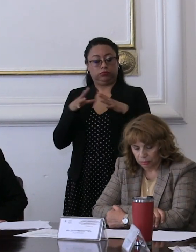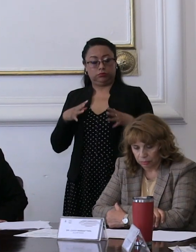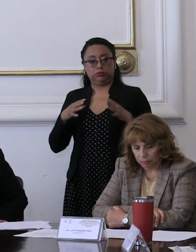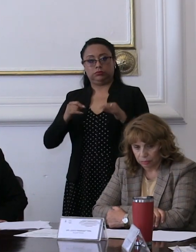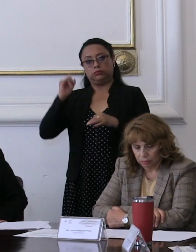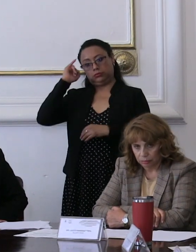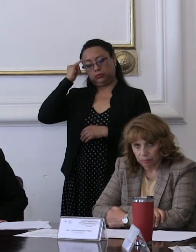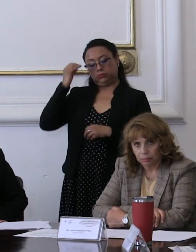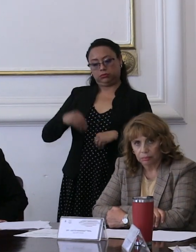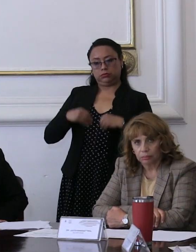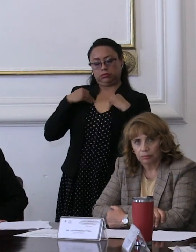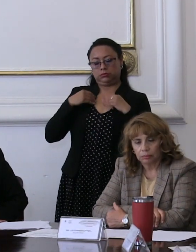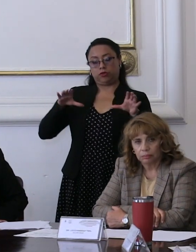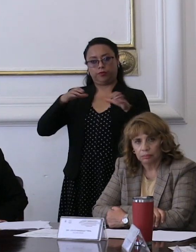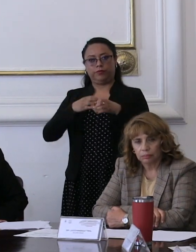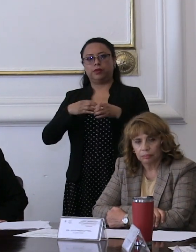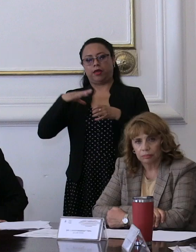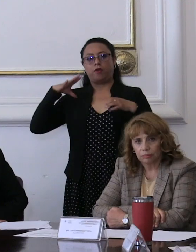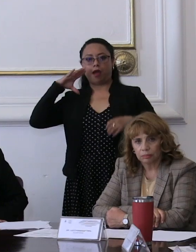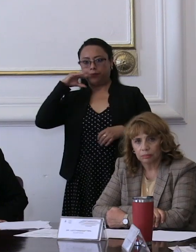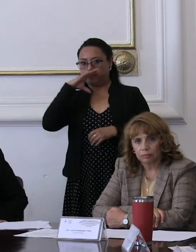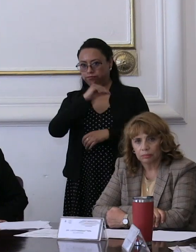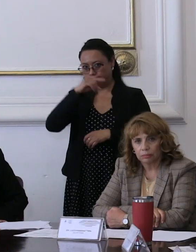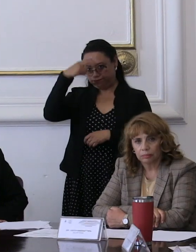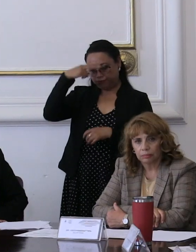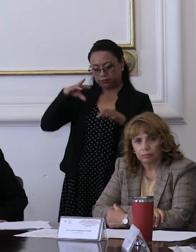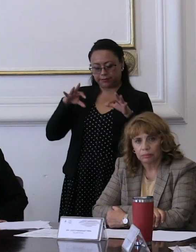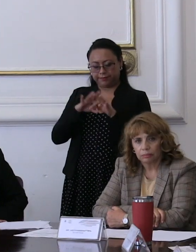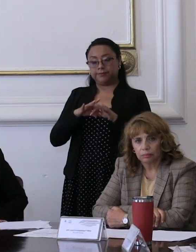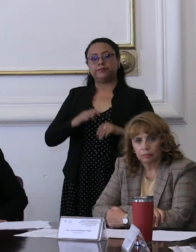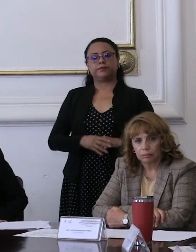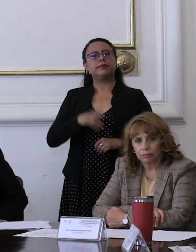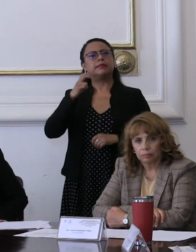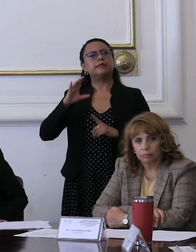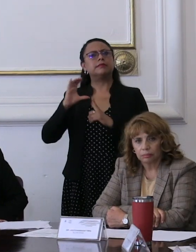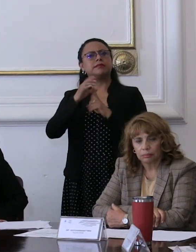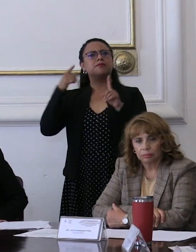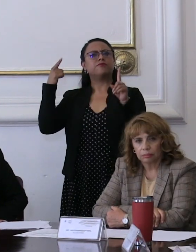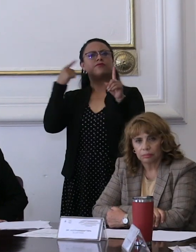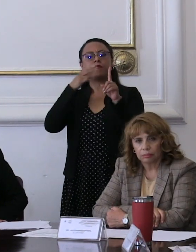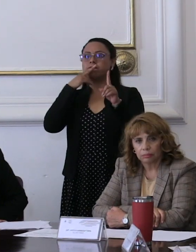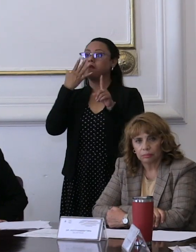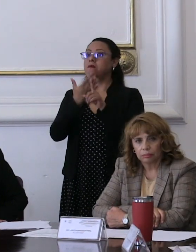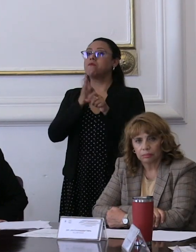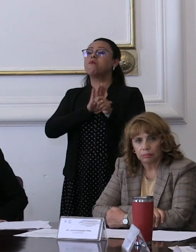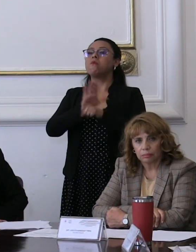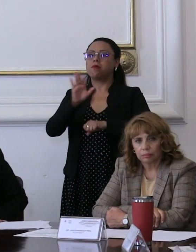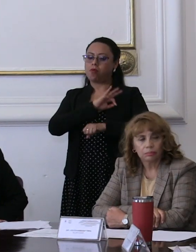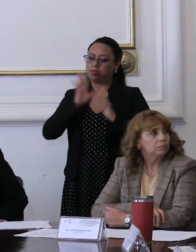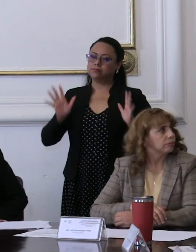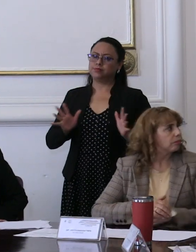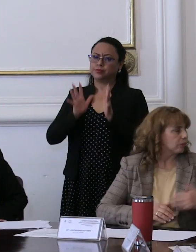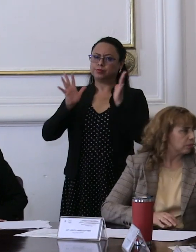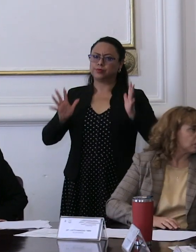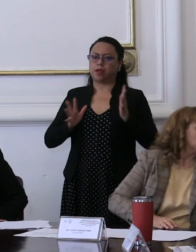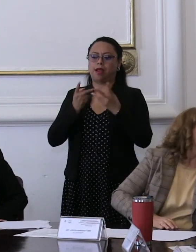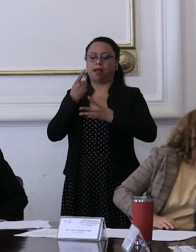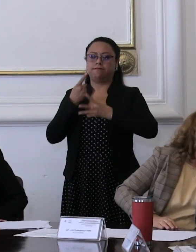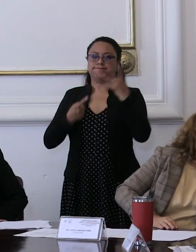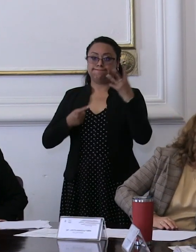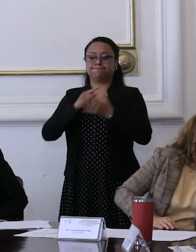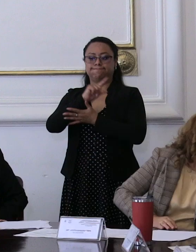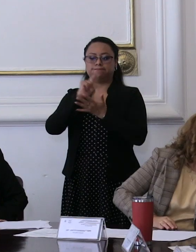Residentes y Comunidades Afromexicanas de este Congreso. Esta comisión tiene la alta responsabilidad de continuar impulsando medidas